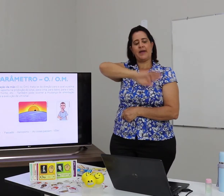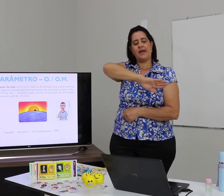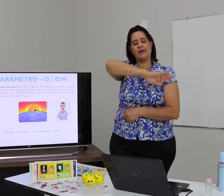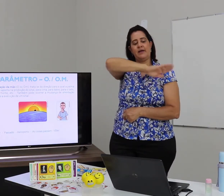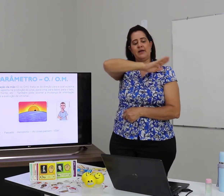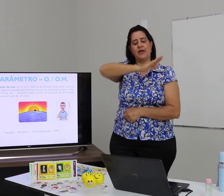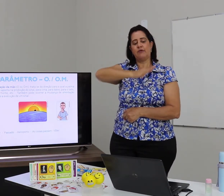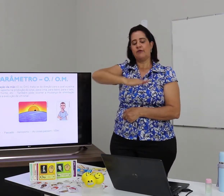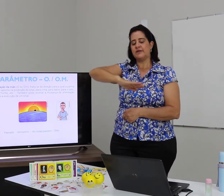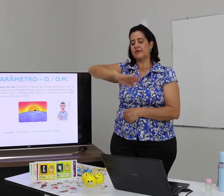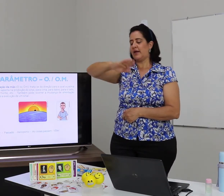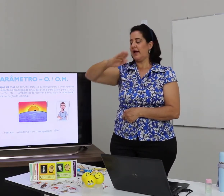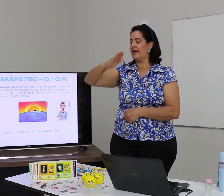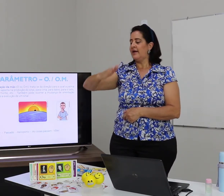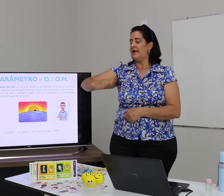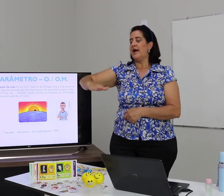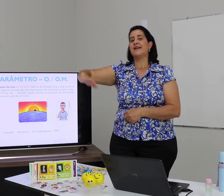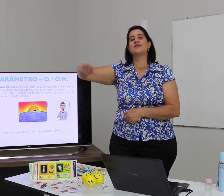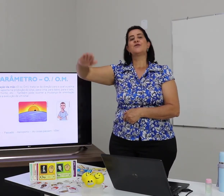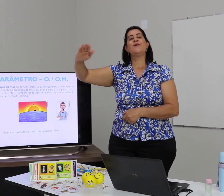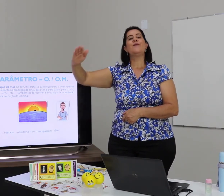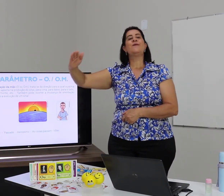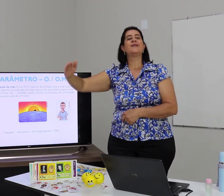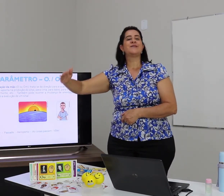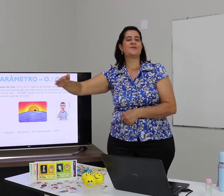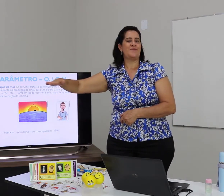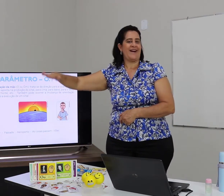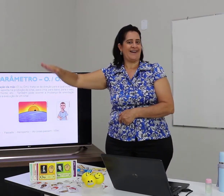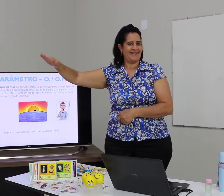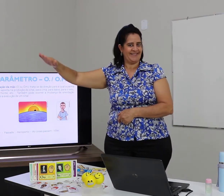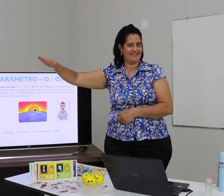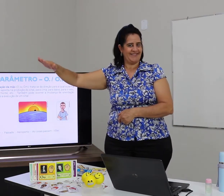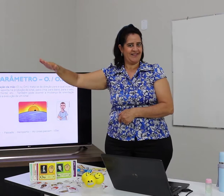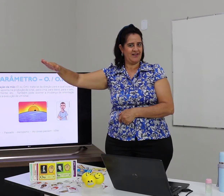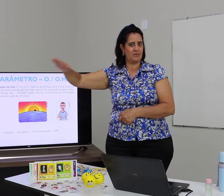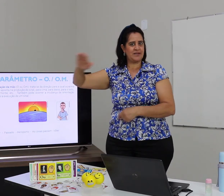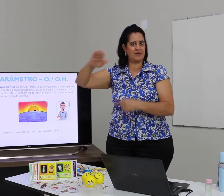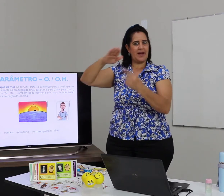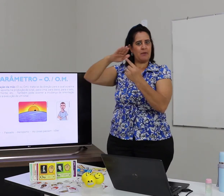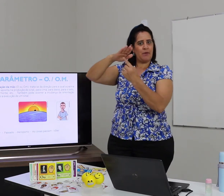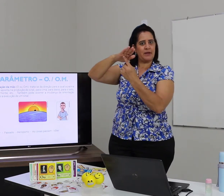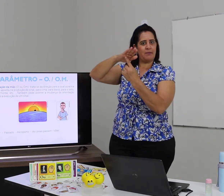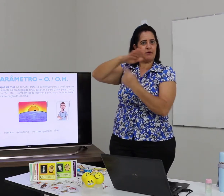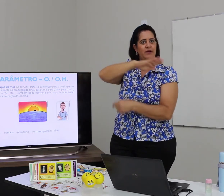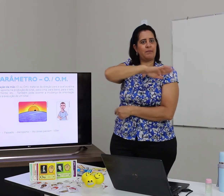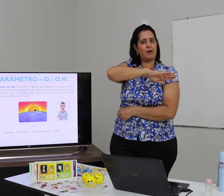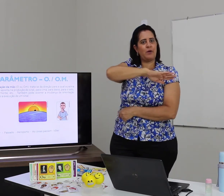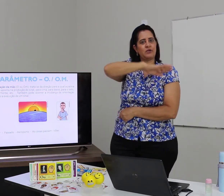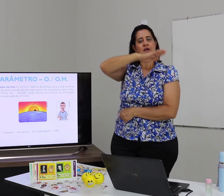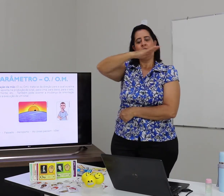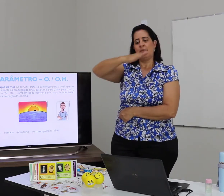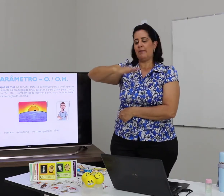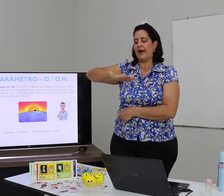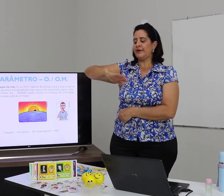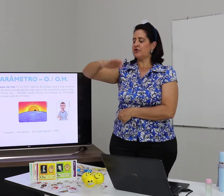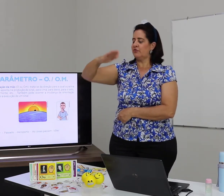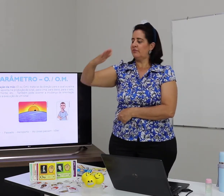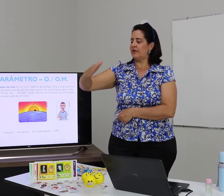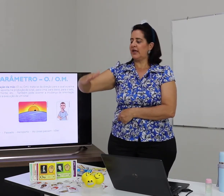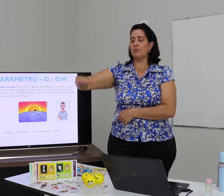B. Eu vou fazer o quê? As ondas do mar. Observaram? A palma da mão fica para onde? Para baixo. Que